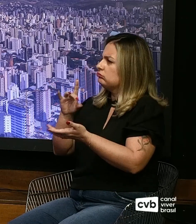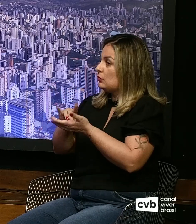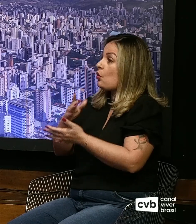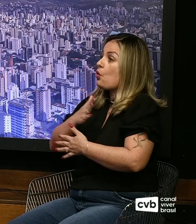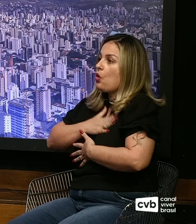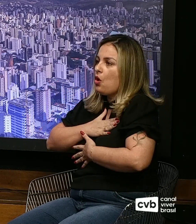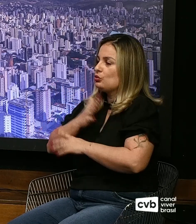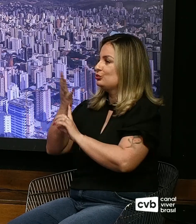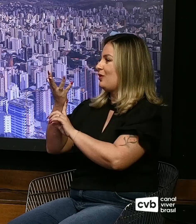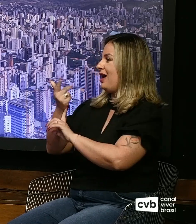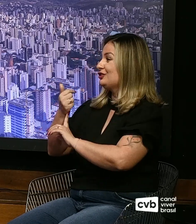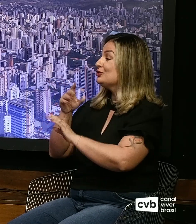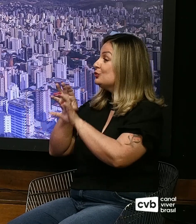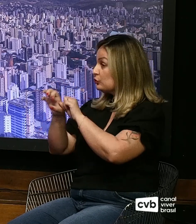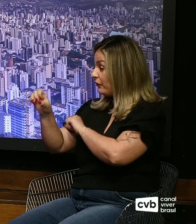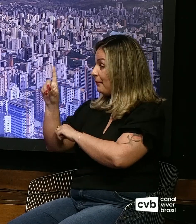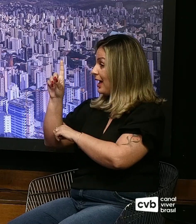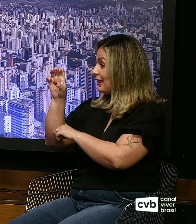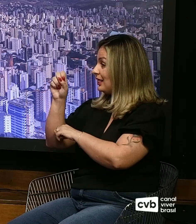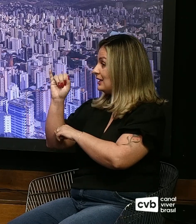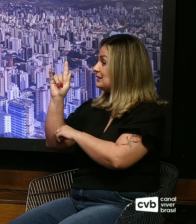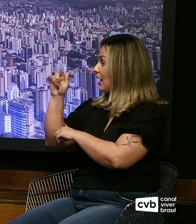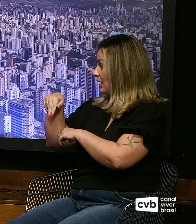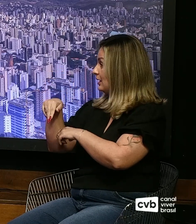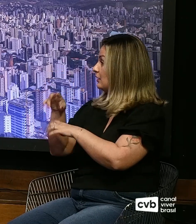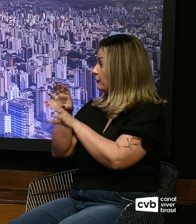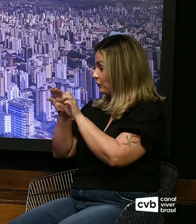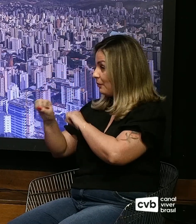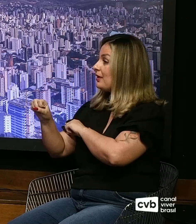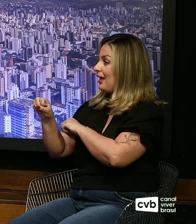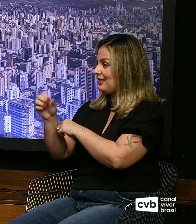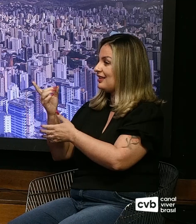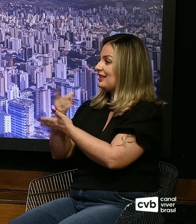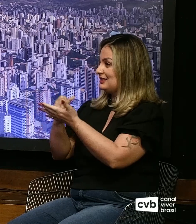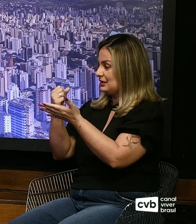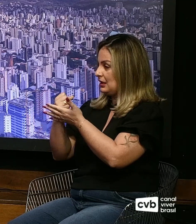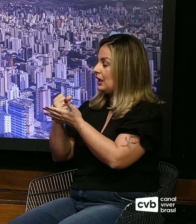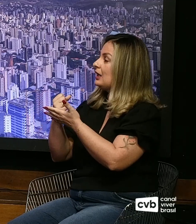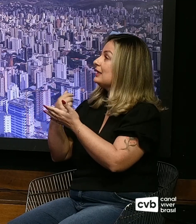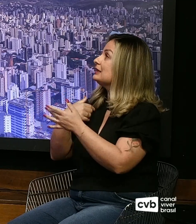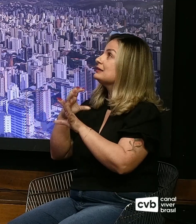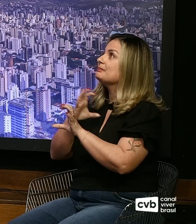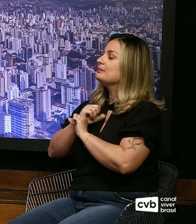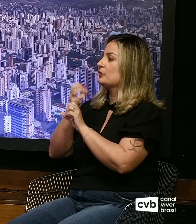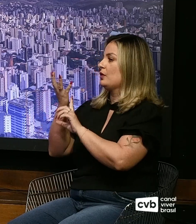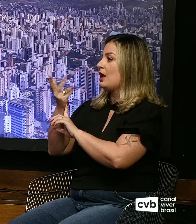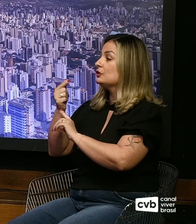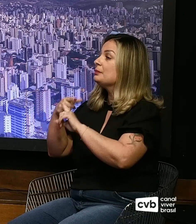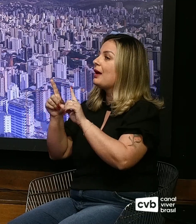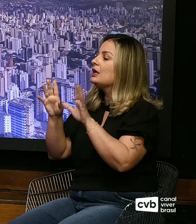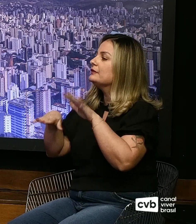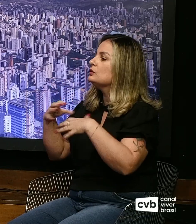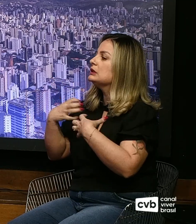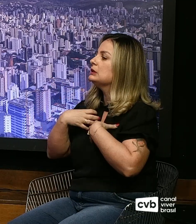chateada, eu gosto de contemplar, sou graduada em design, minha primeira graduação é em design gráfico,